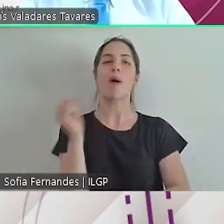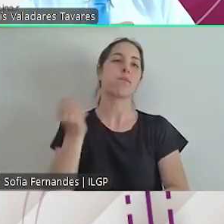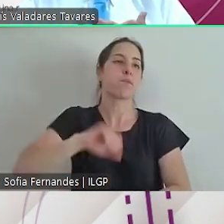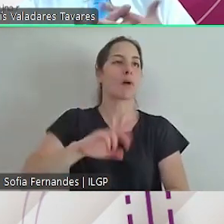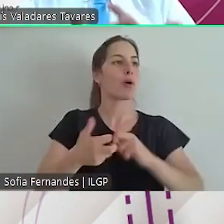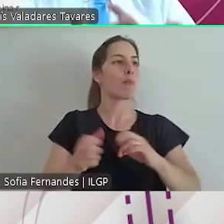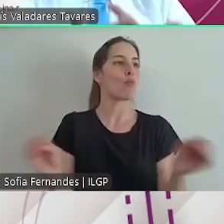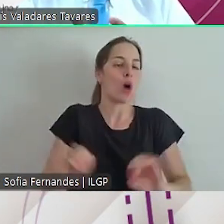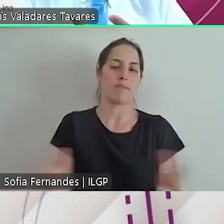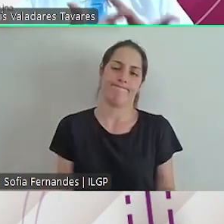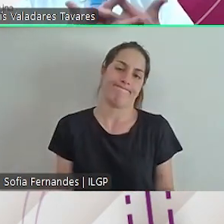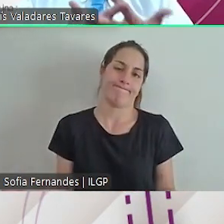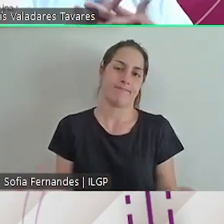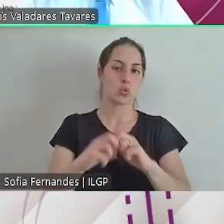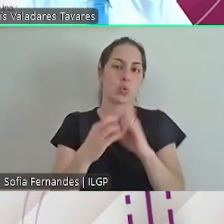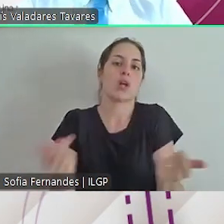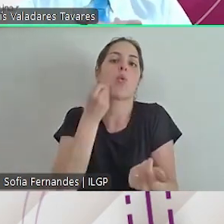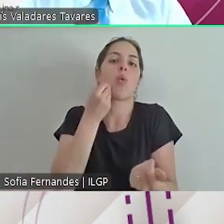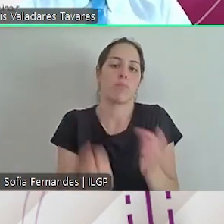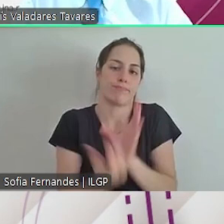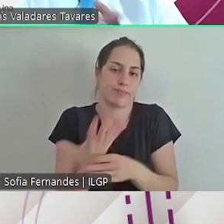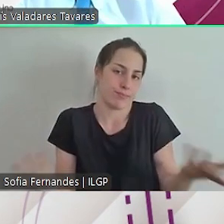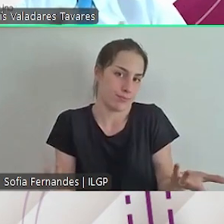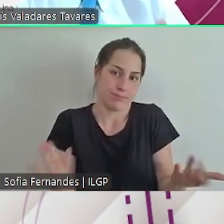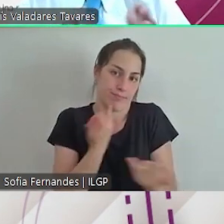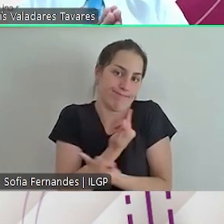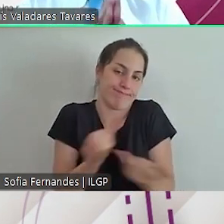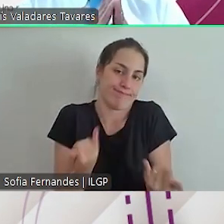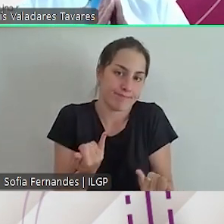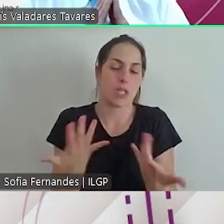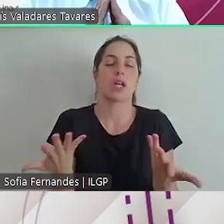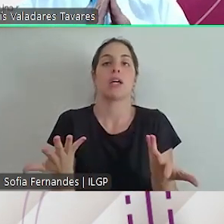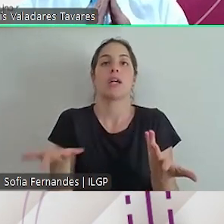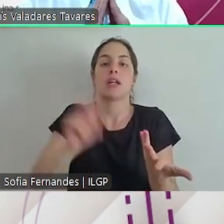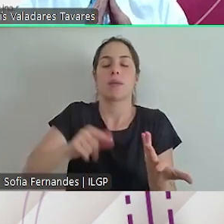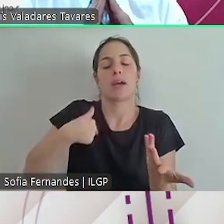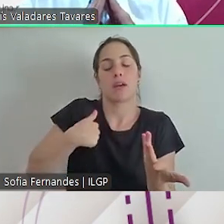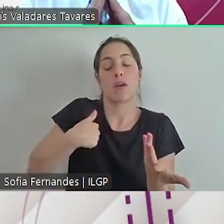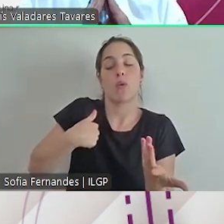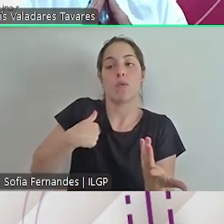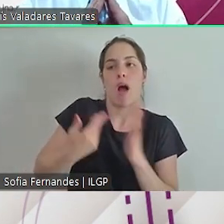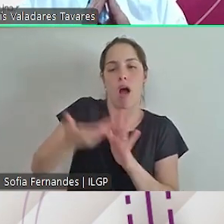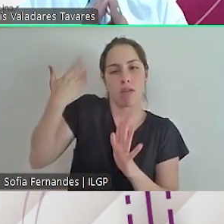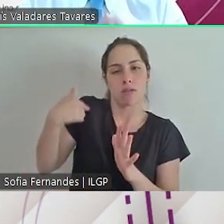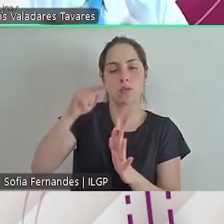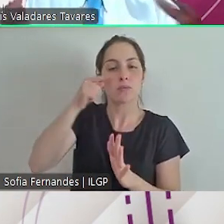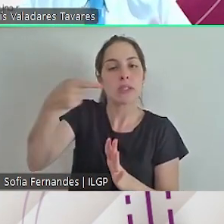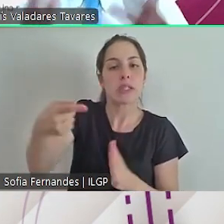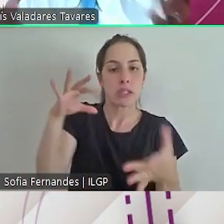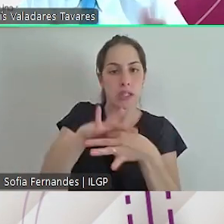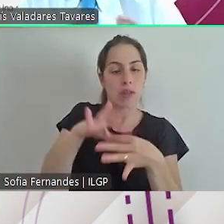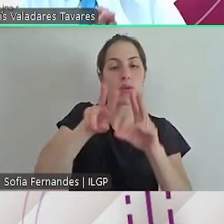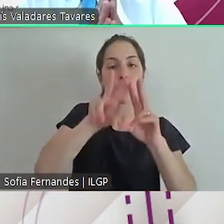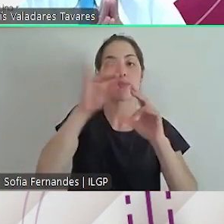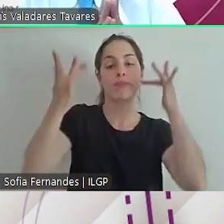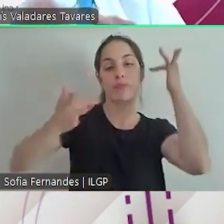também não temos soluções. E reparem uma coisa, eu a certa altura especializei-me bastante em teoria da inovação, não vos vou agora amassar